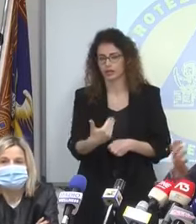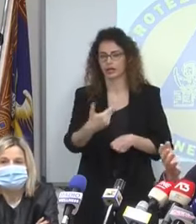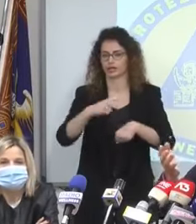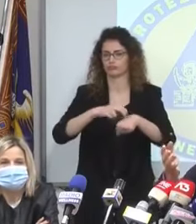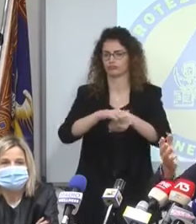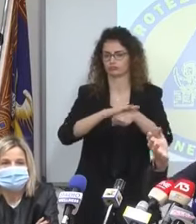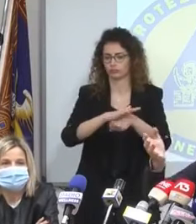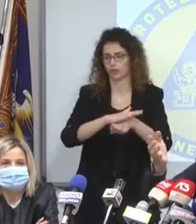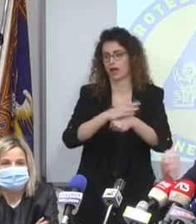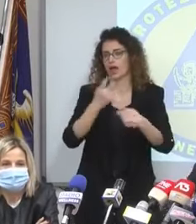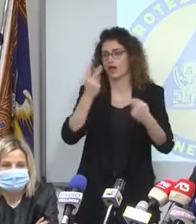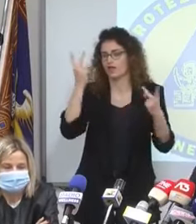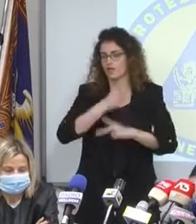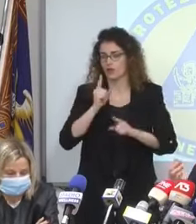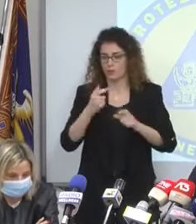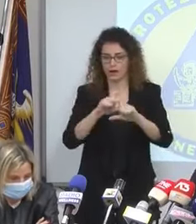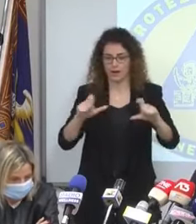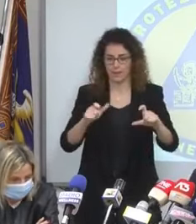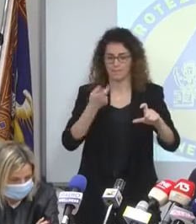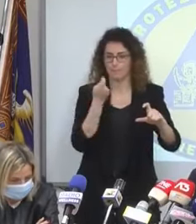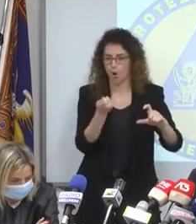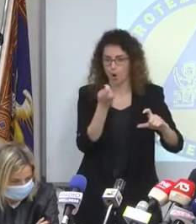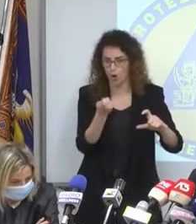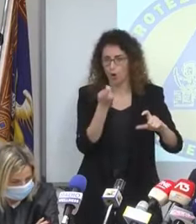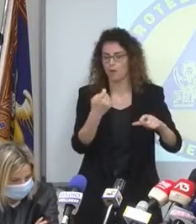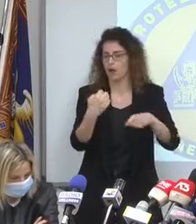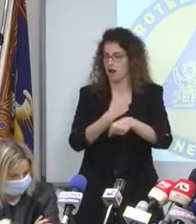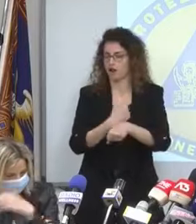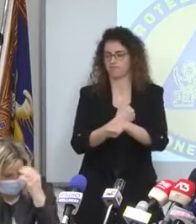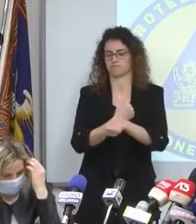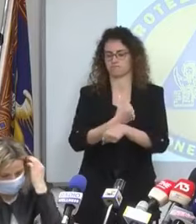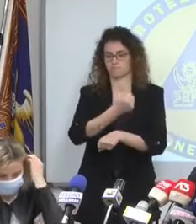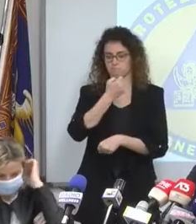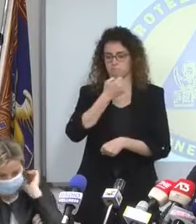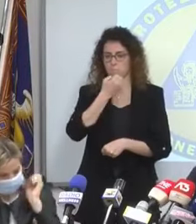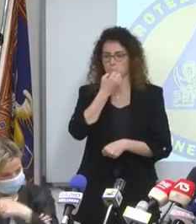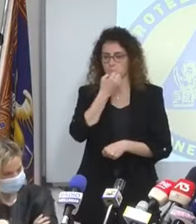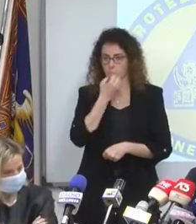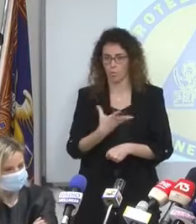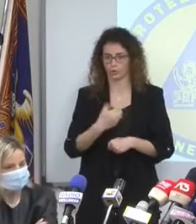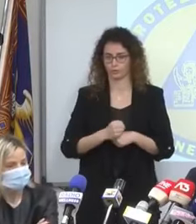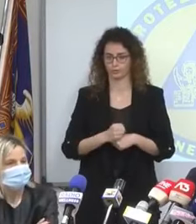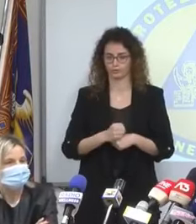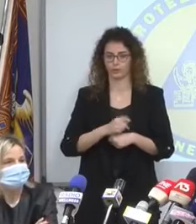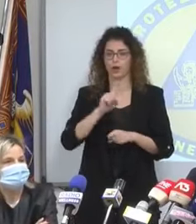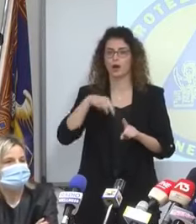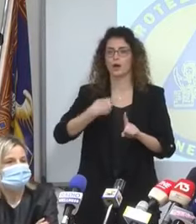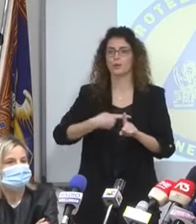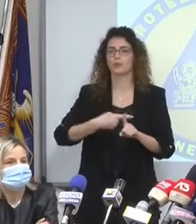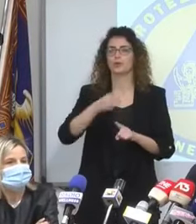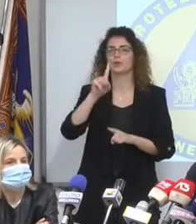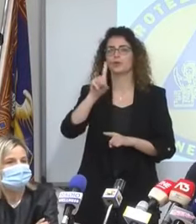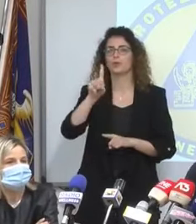lavoro pur non avendo vaccini a sufficienza con sui domiciliari, e poi 1.500